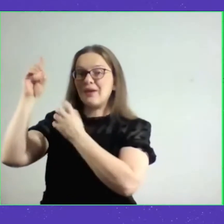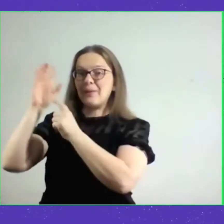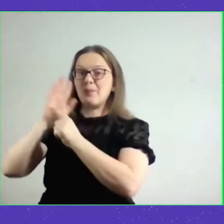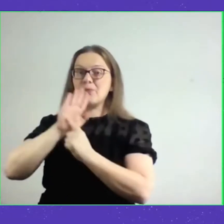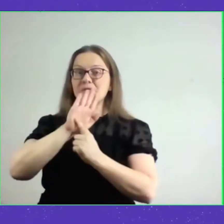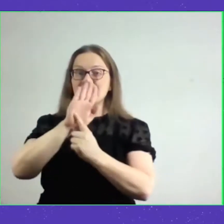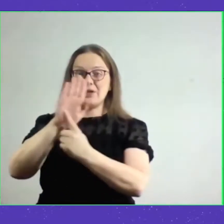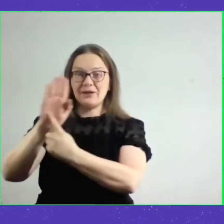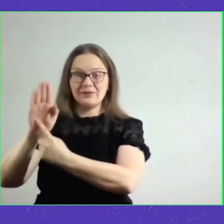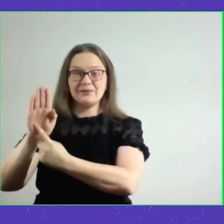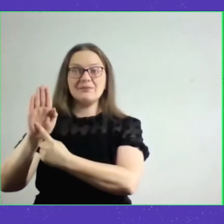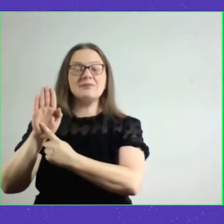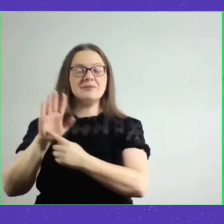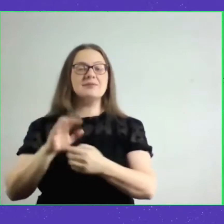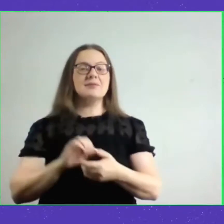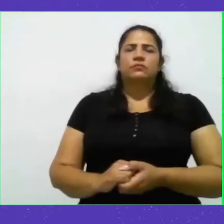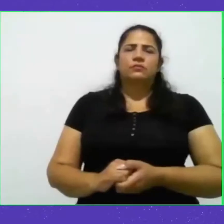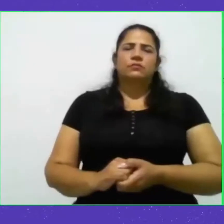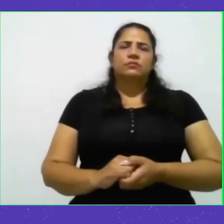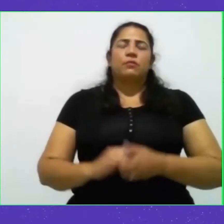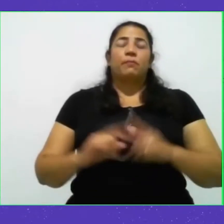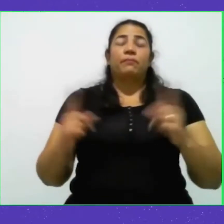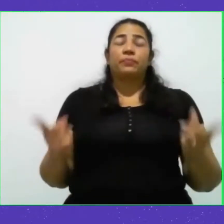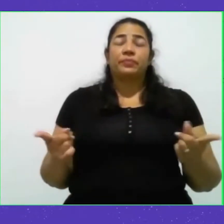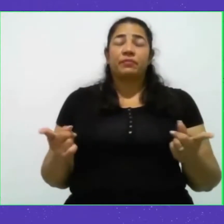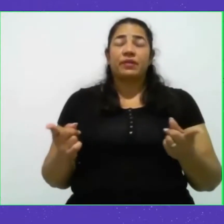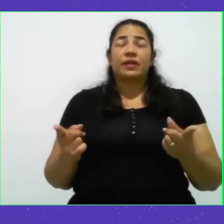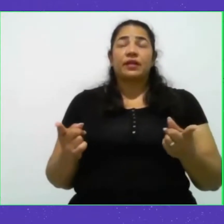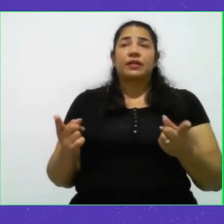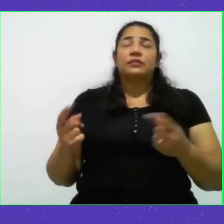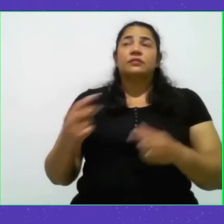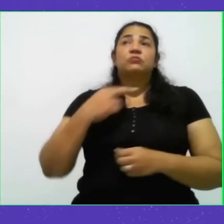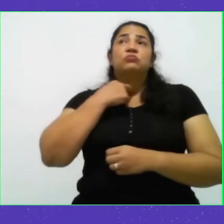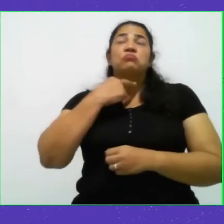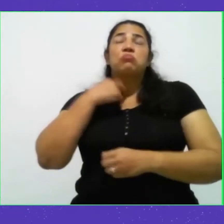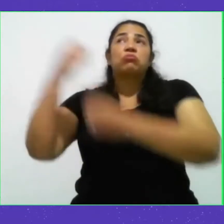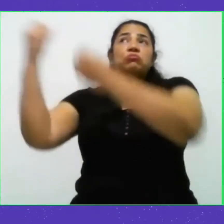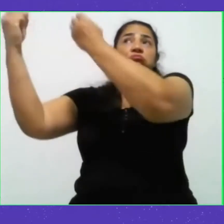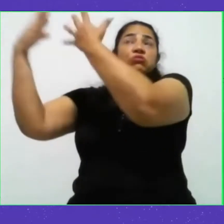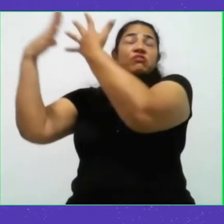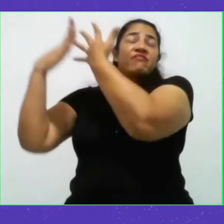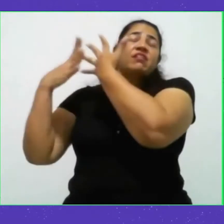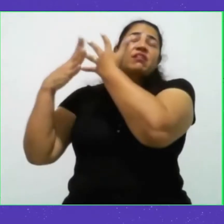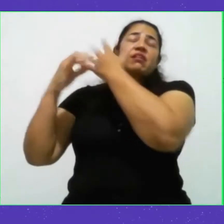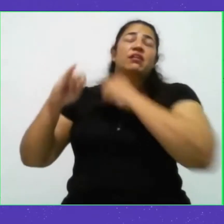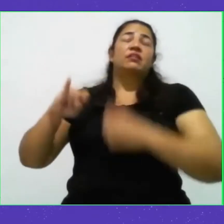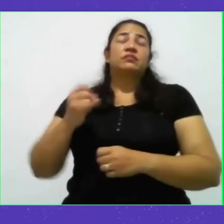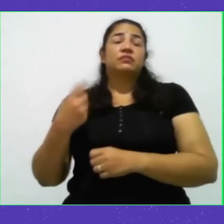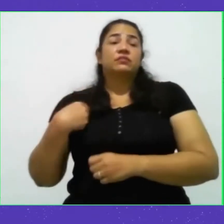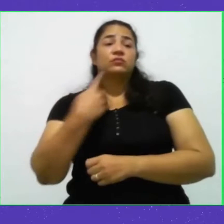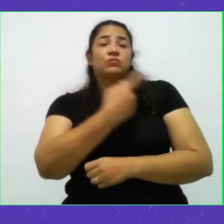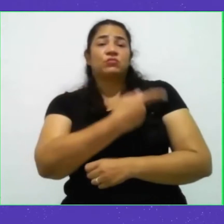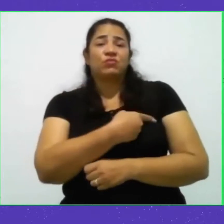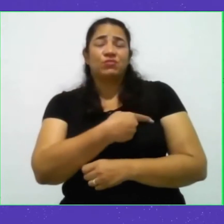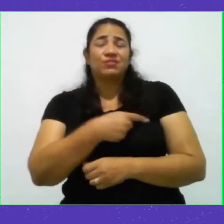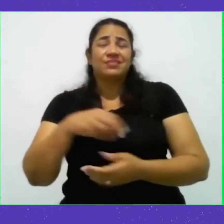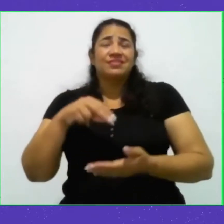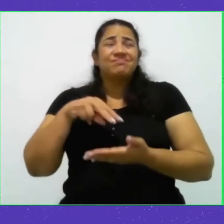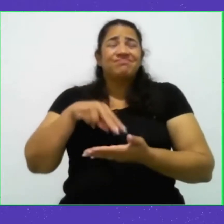Mas Ele não pode revelar isso se nós continuarmos esse plano aqui. Ele tem que tirar a gente do meio da